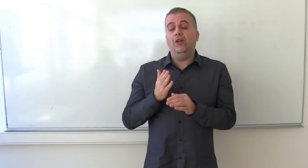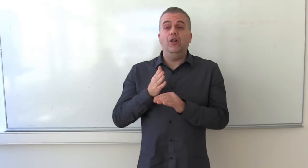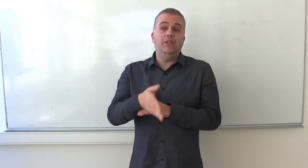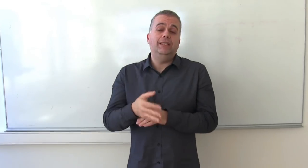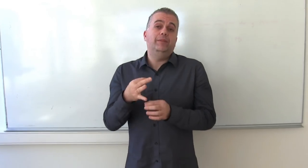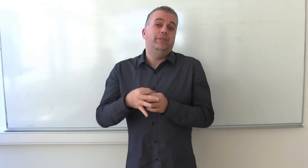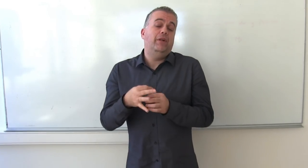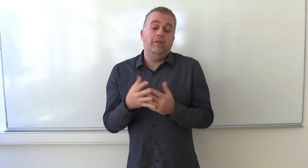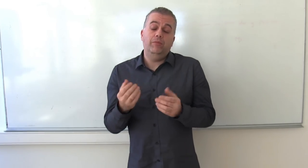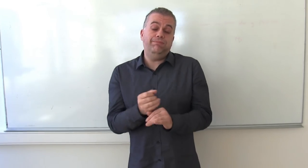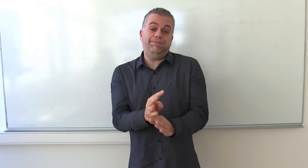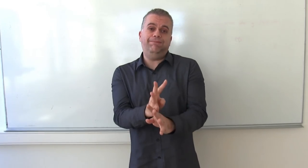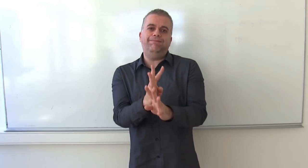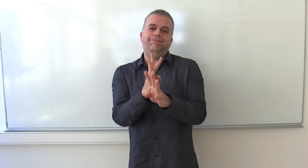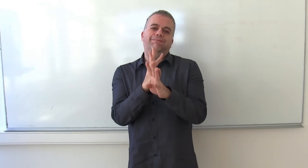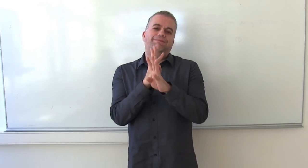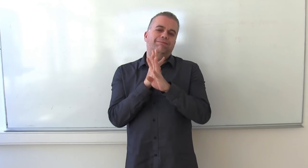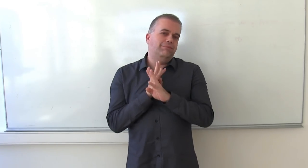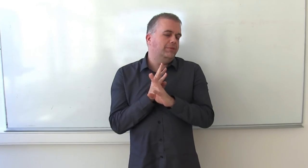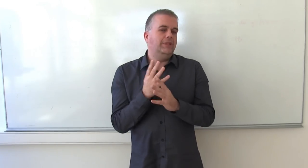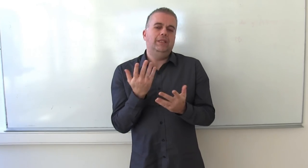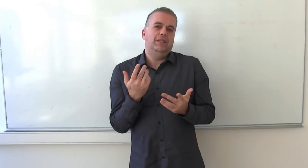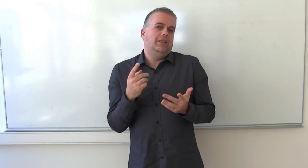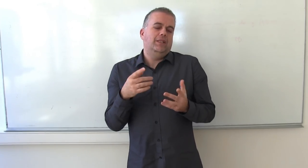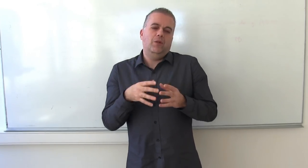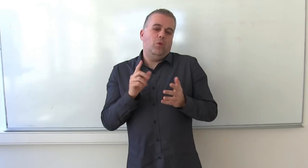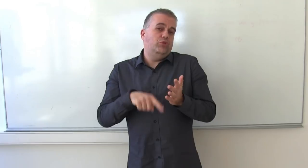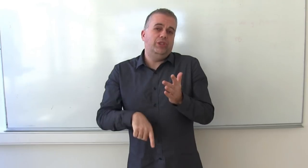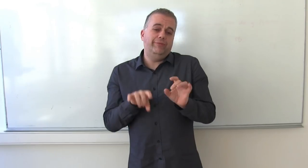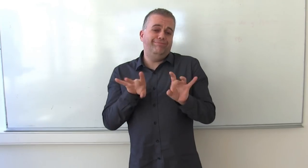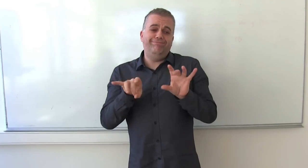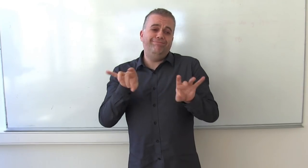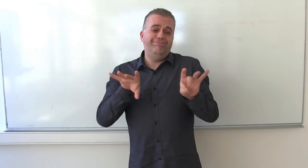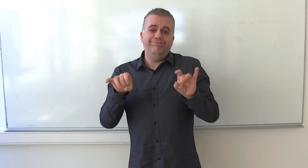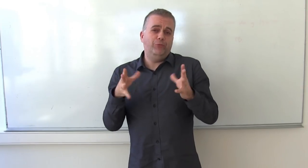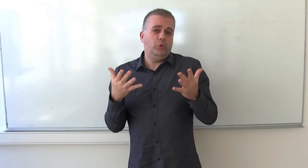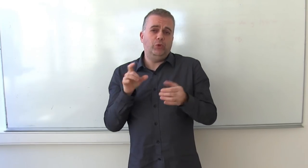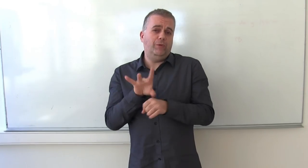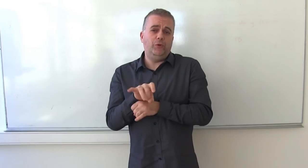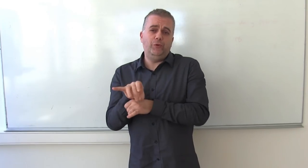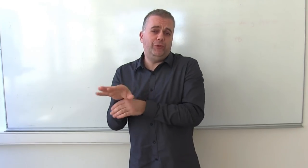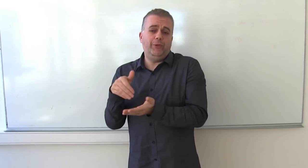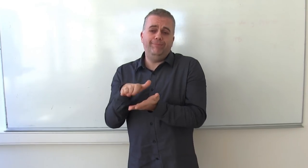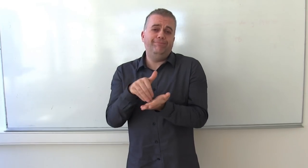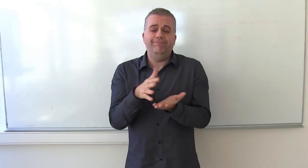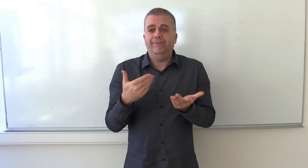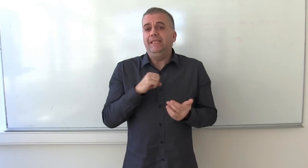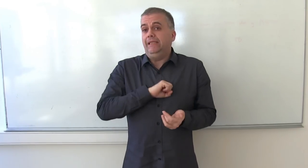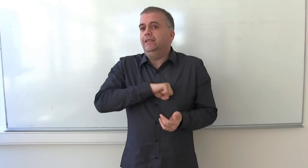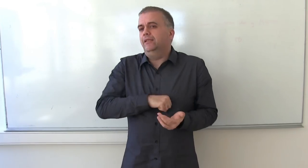Chaque année, la rentrée de septembre, je reçois énormément de demandes que je suis obligé de refuser, faute de place. J'en suis d'ailleurs désolé,